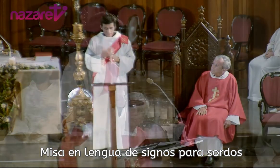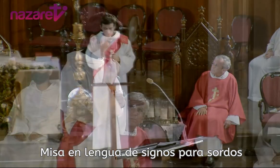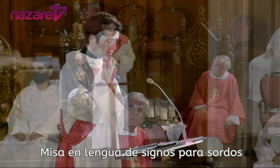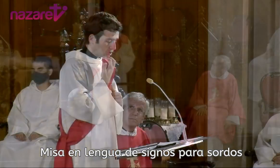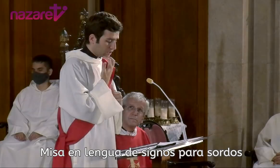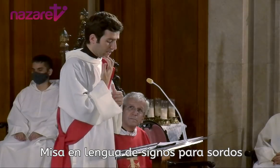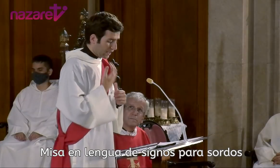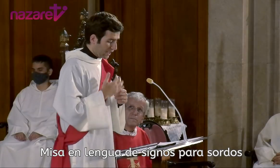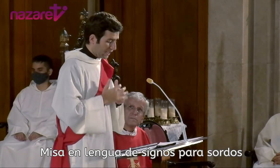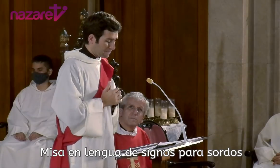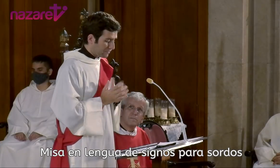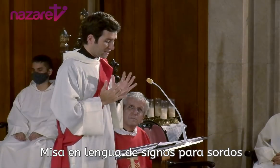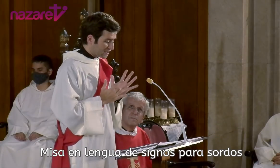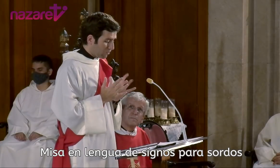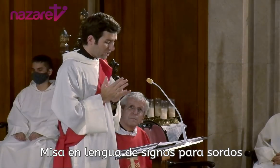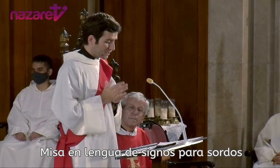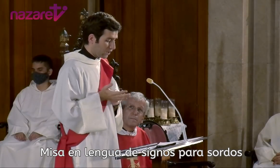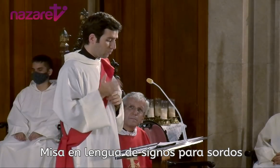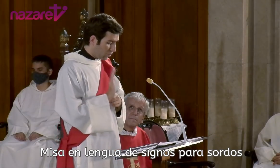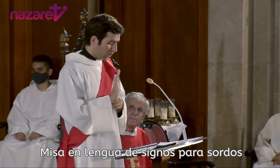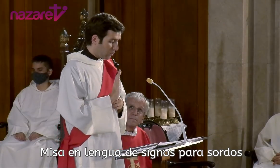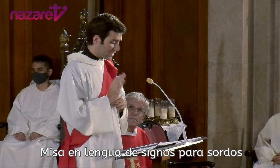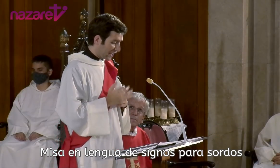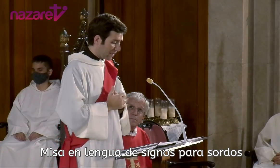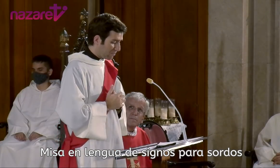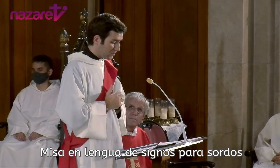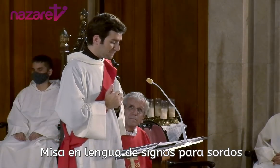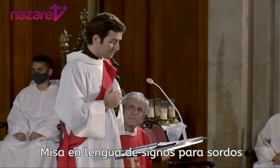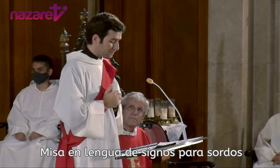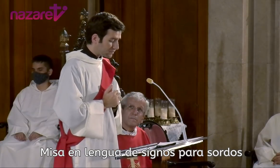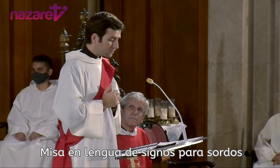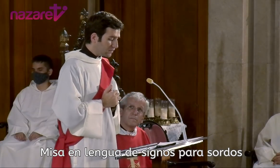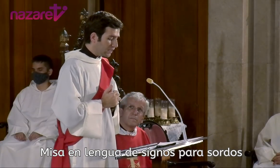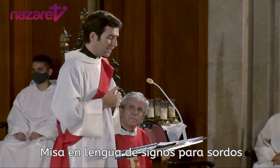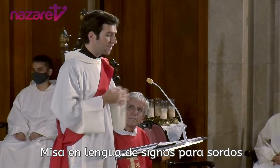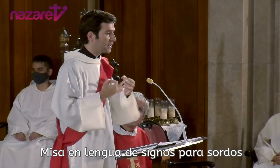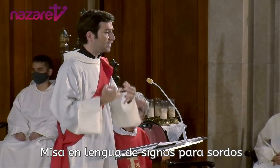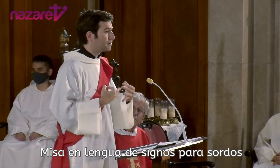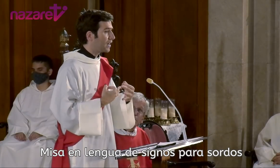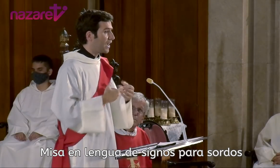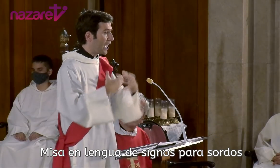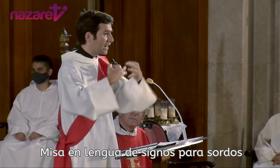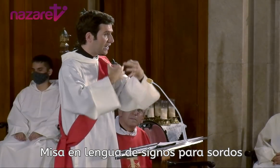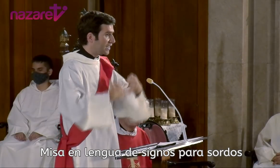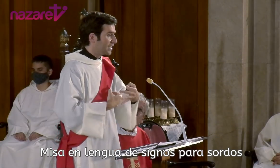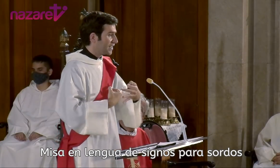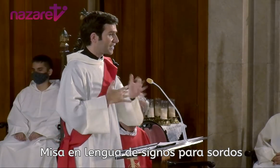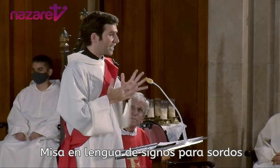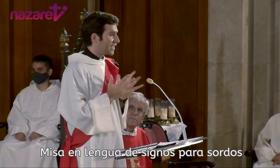Jesús se muestra como ese ejemplo y, en definitiva, Él, que es